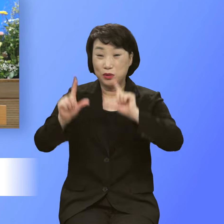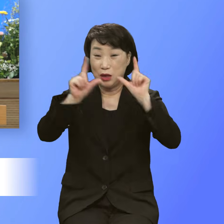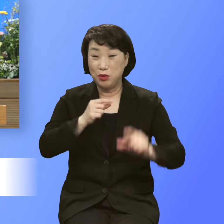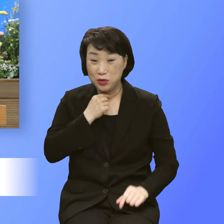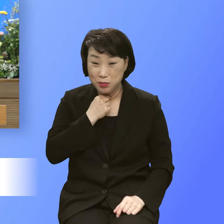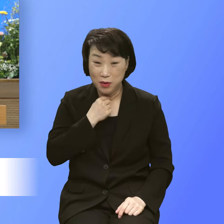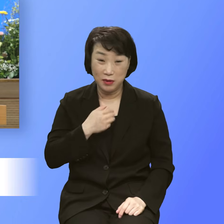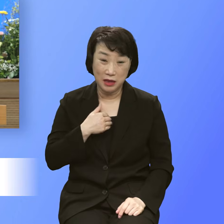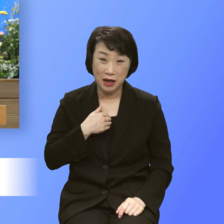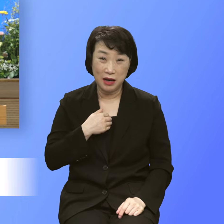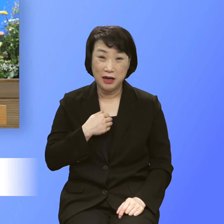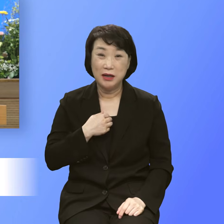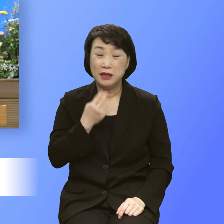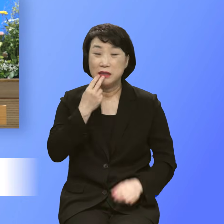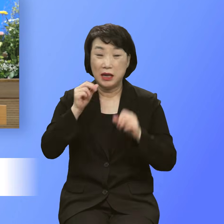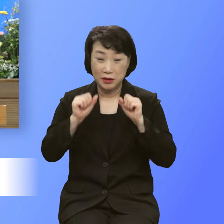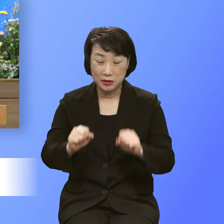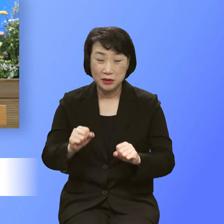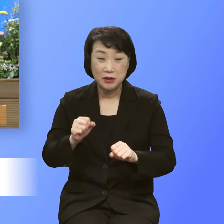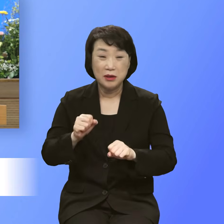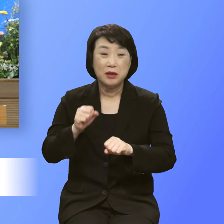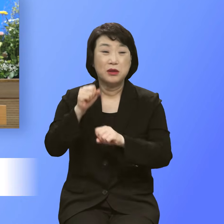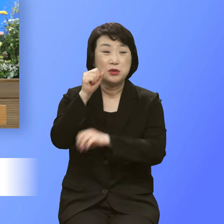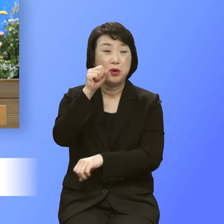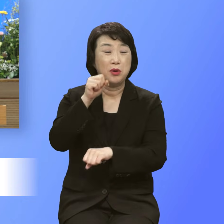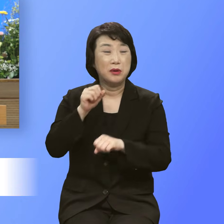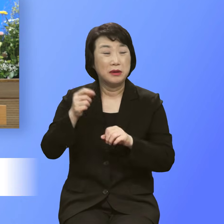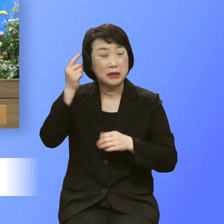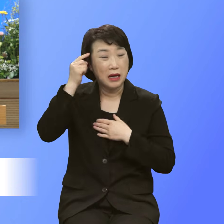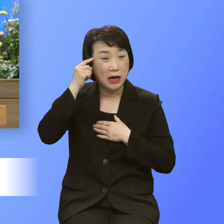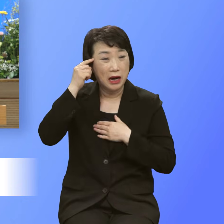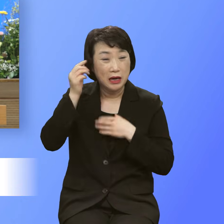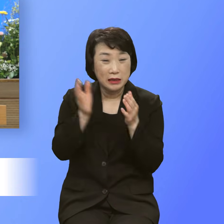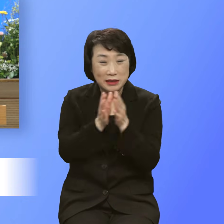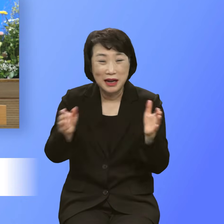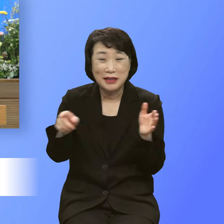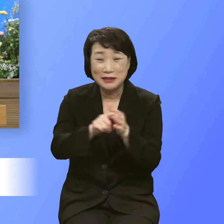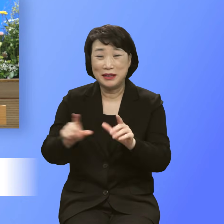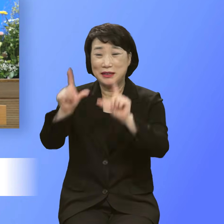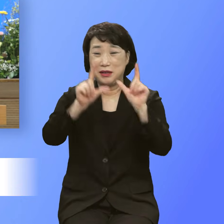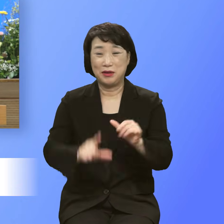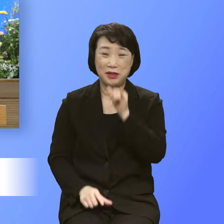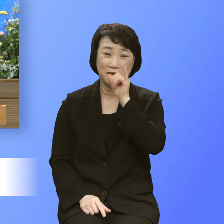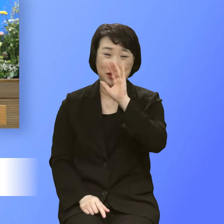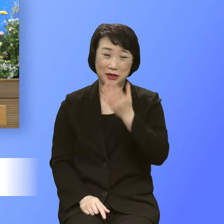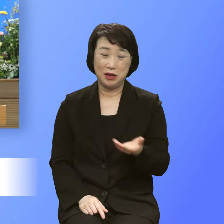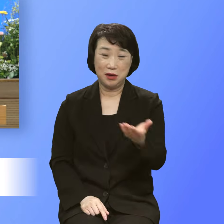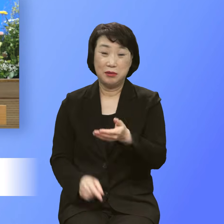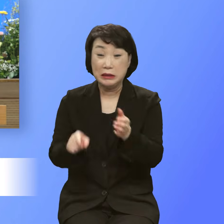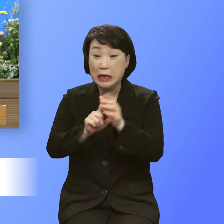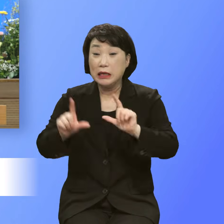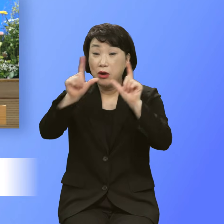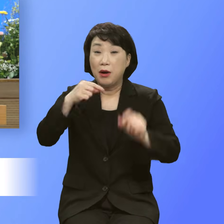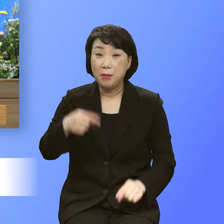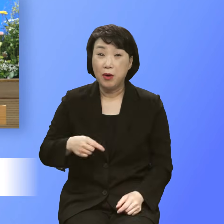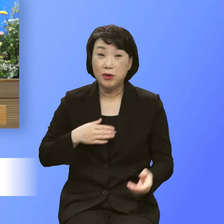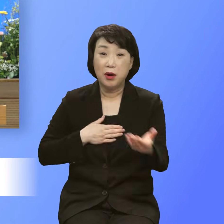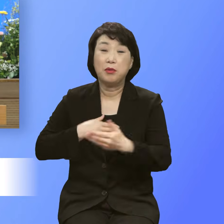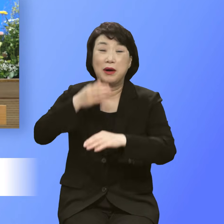싶은 생존의 의지에서 나오는 신앙생활인 거예요. 신앙생활이 뭐냐?